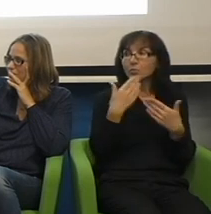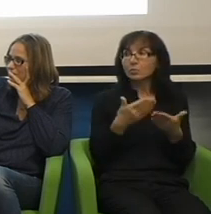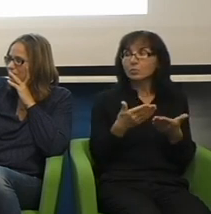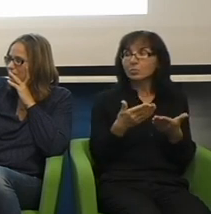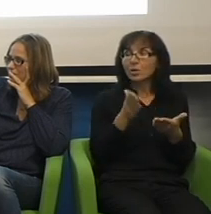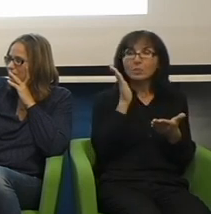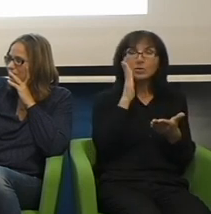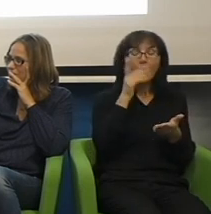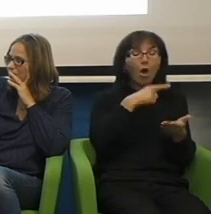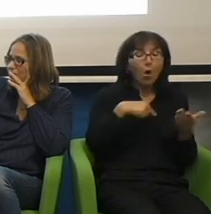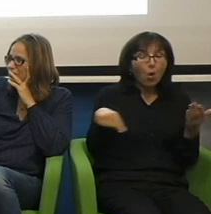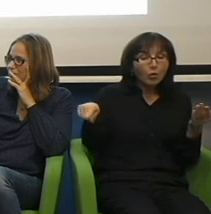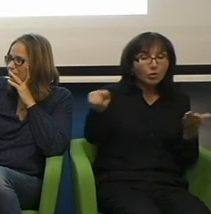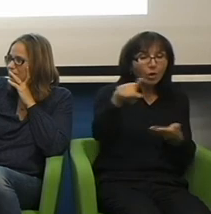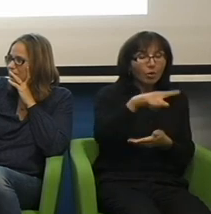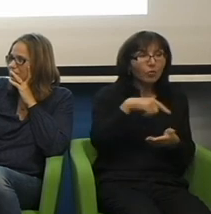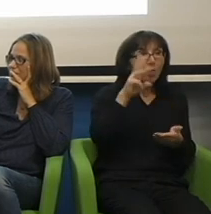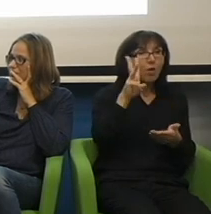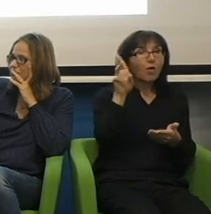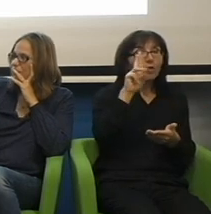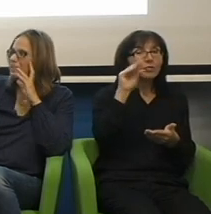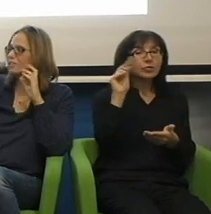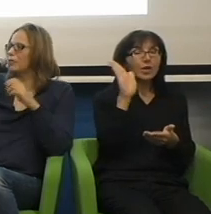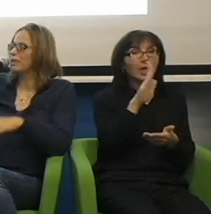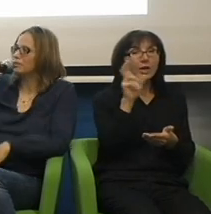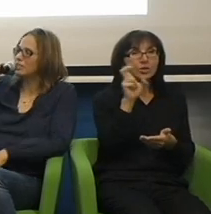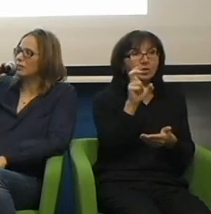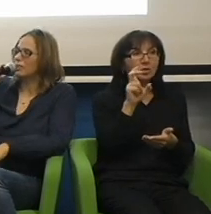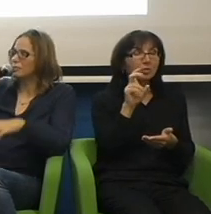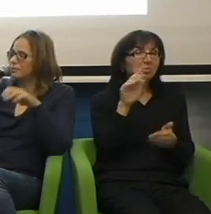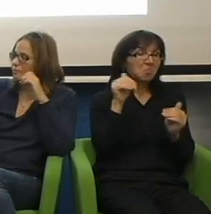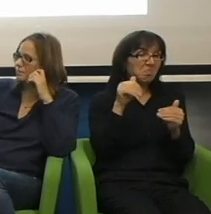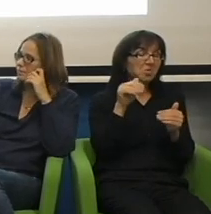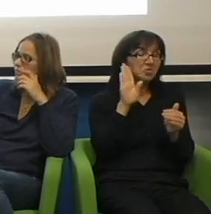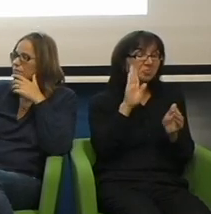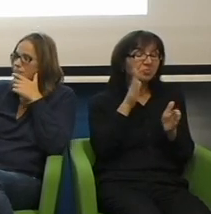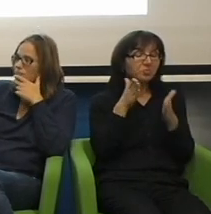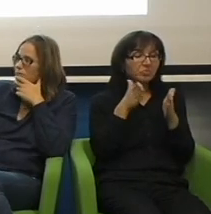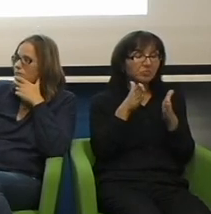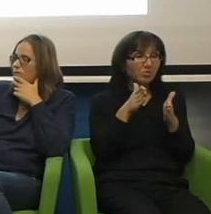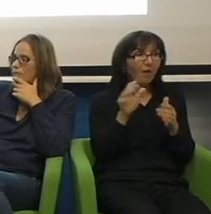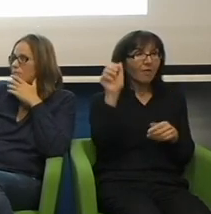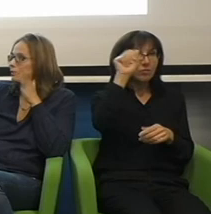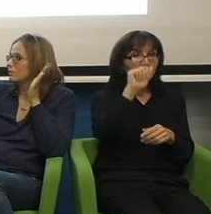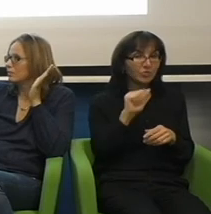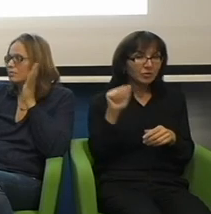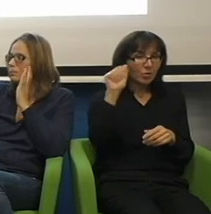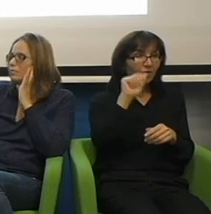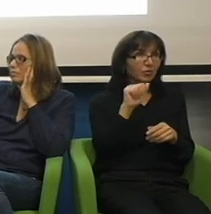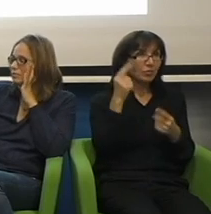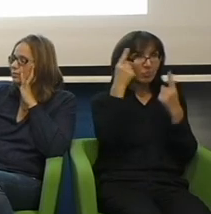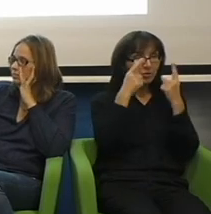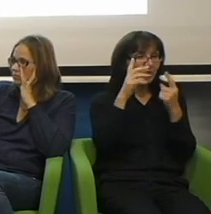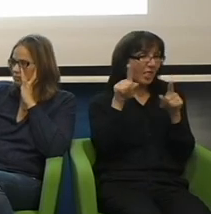Jest Rondo, na pewno jest Rondo we Wrzeszczu jej imienia, myślę, że jakaś ulica skwer, też. To jest skwer. A we Wrocławiu też chyba coś jest, taką